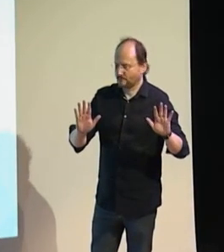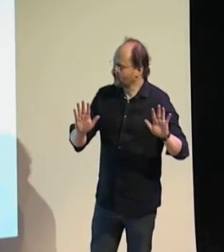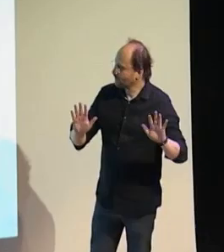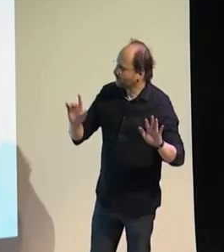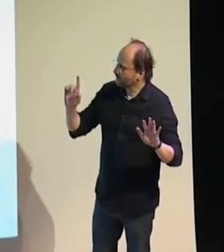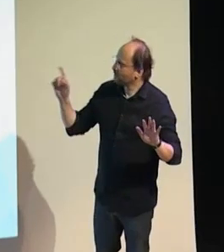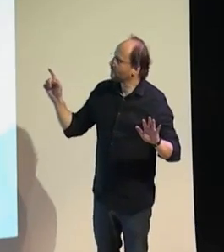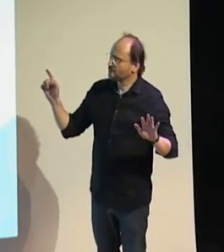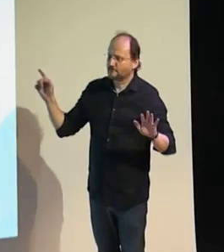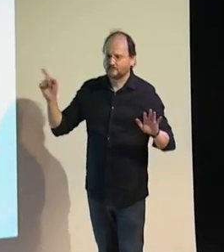Bien.